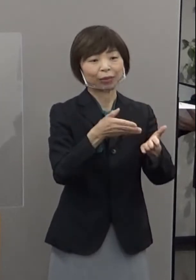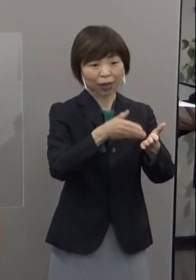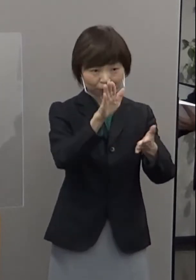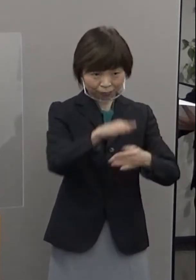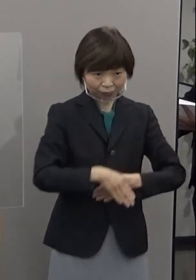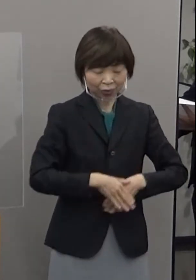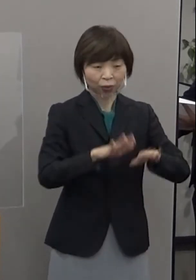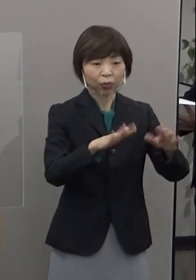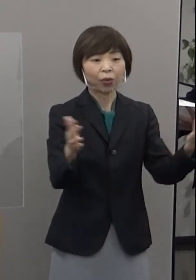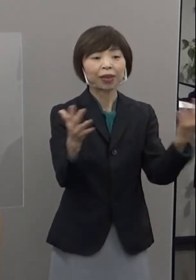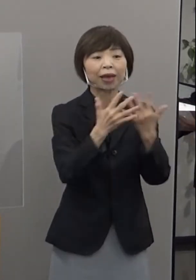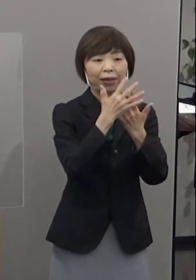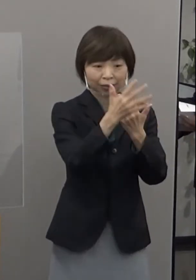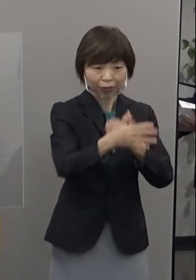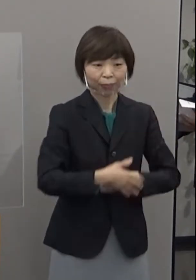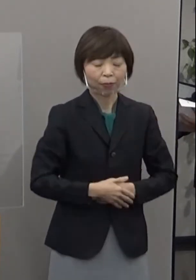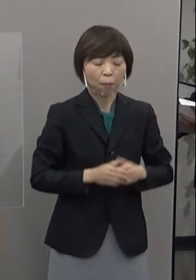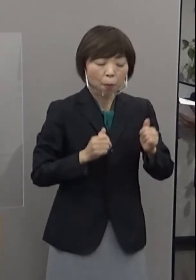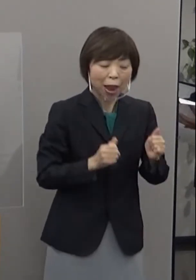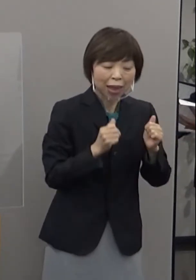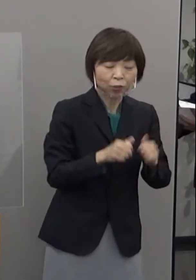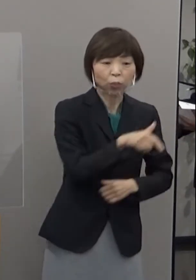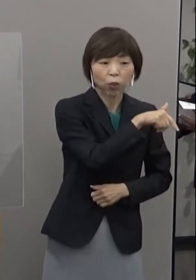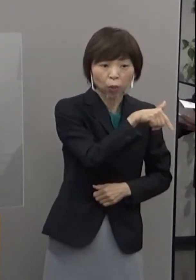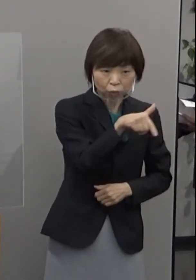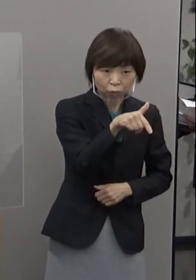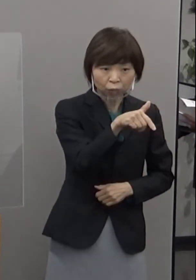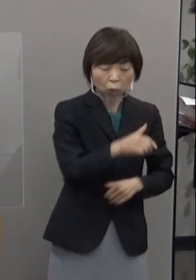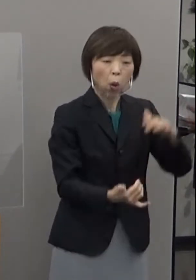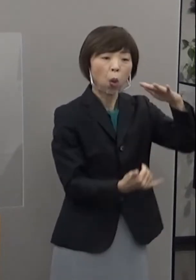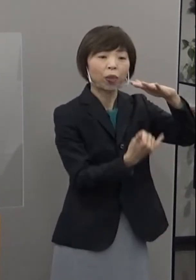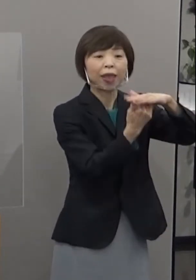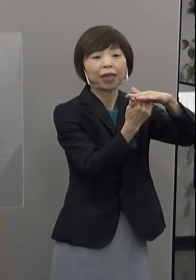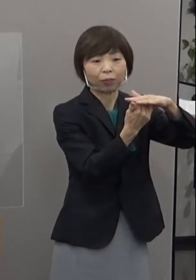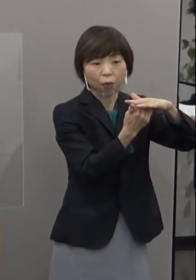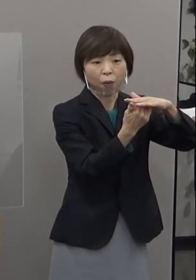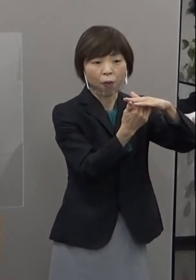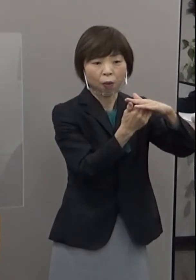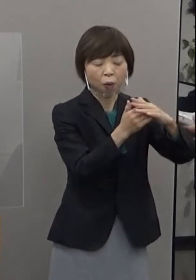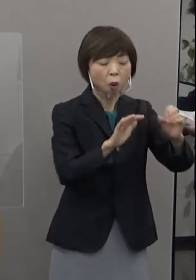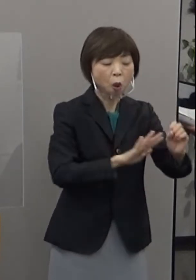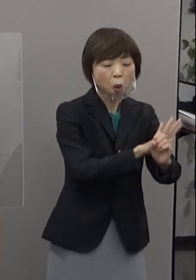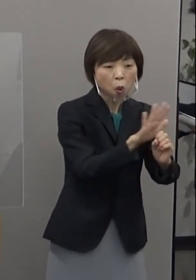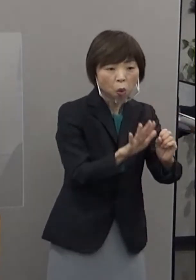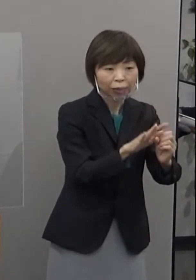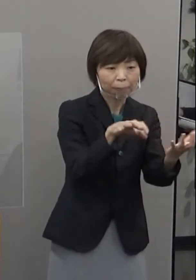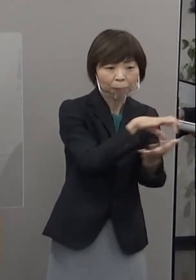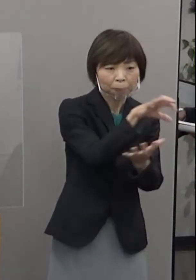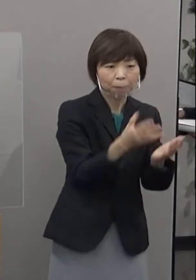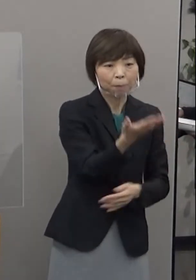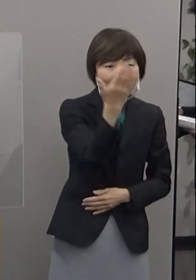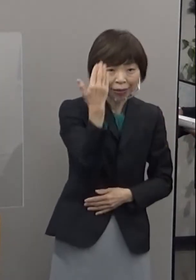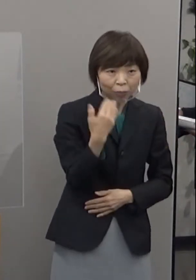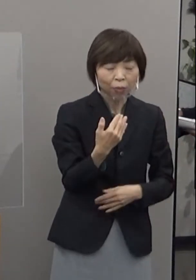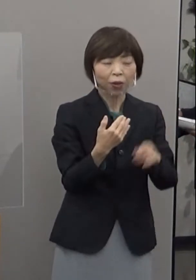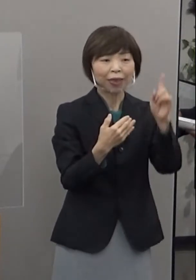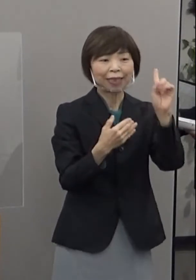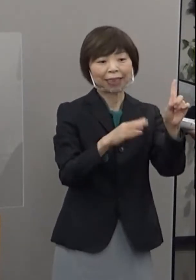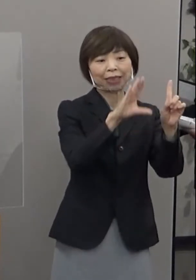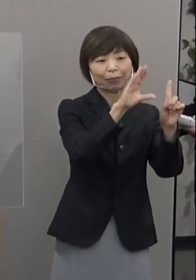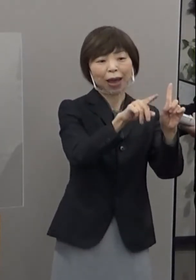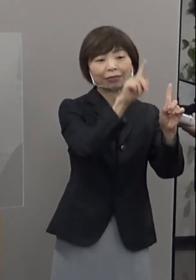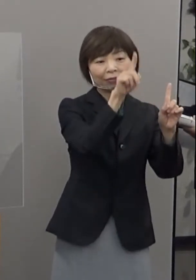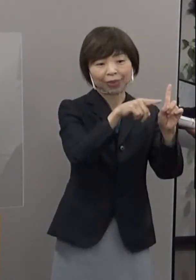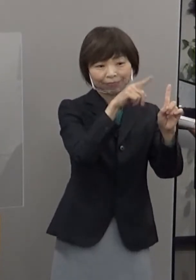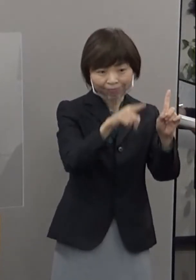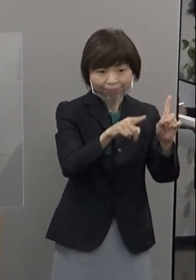今大会ではマラソンの部の定員をコロナ禍前の1万人規模